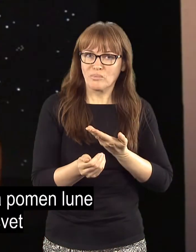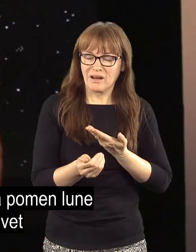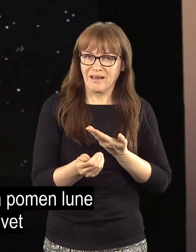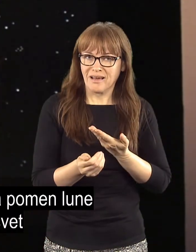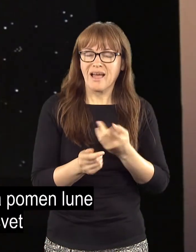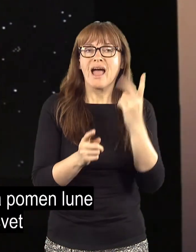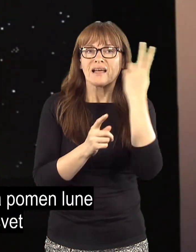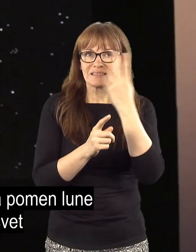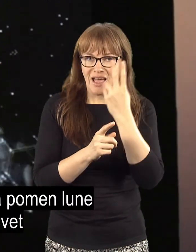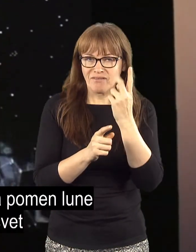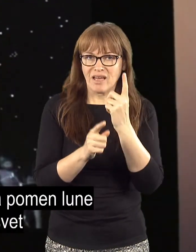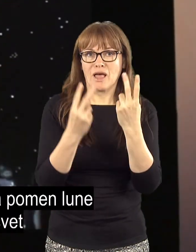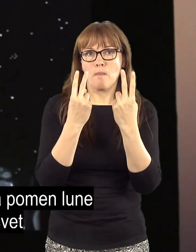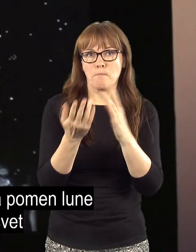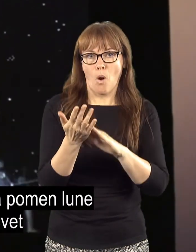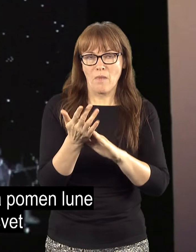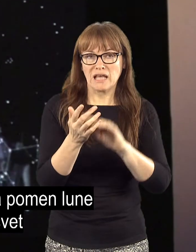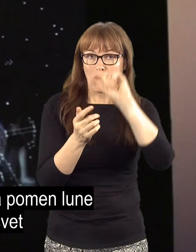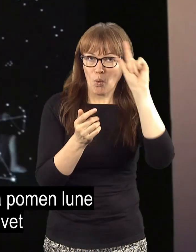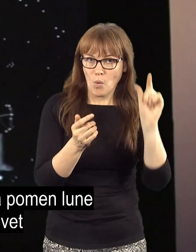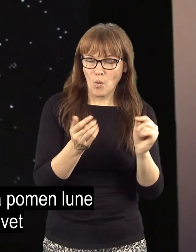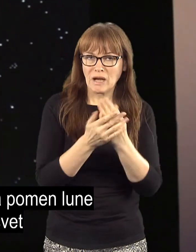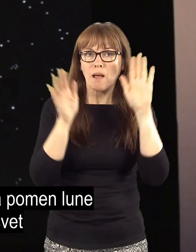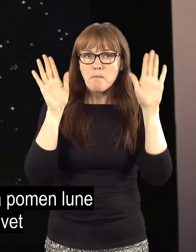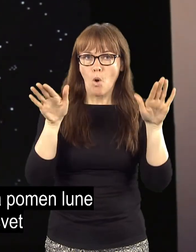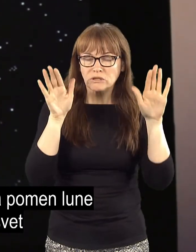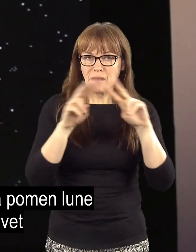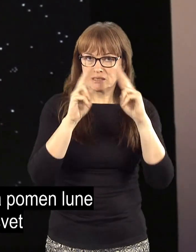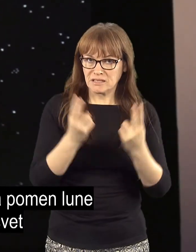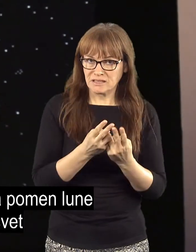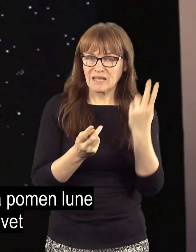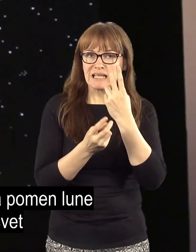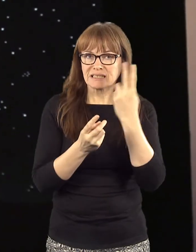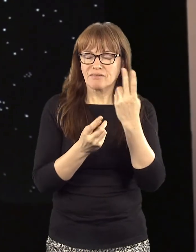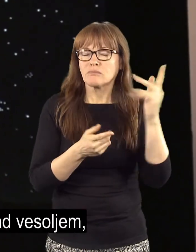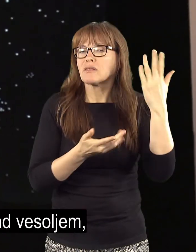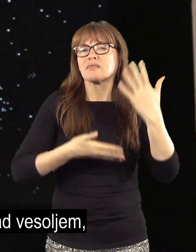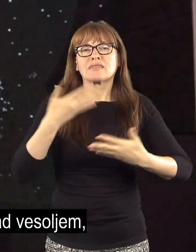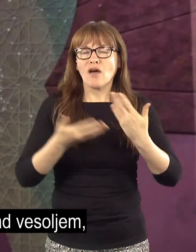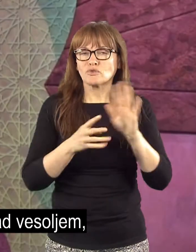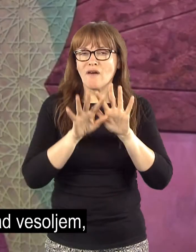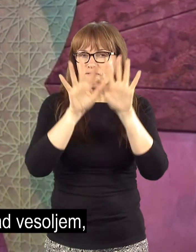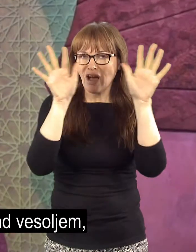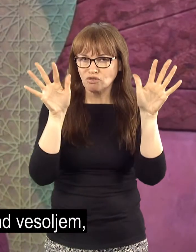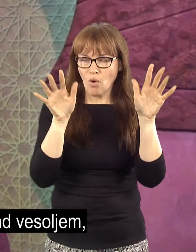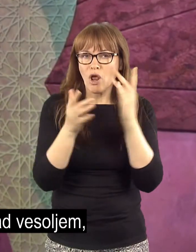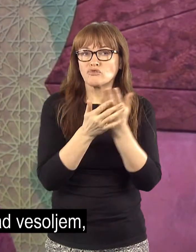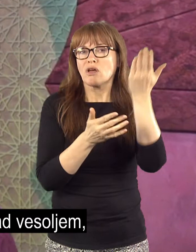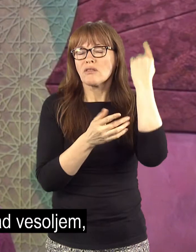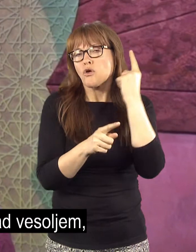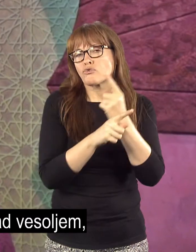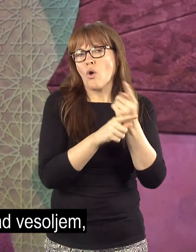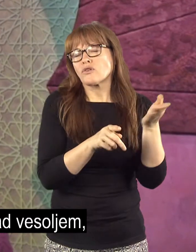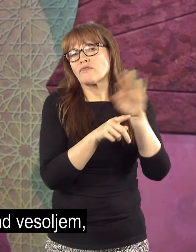plačana. In pa seveda pomen Lune za muslimanski svet in pa seveda bili so navdušenci nad vesoljem, saj so že